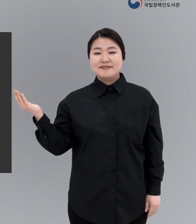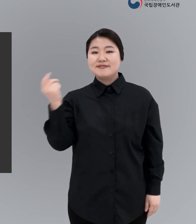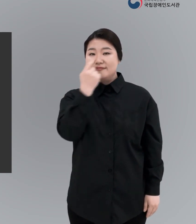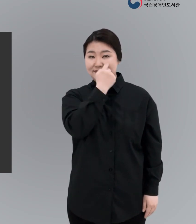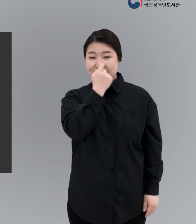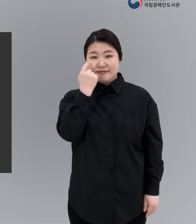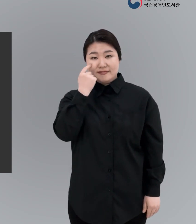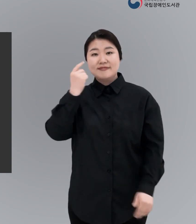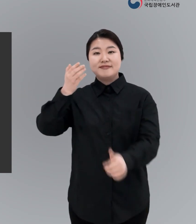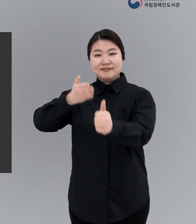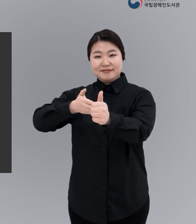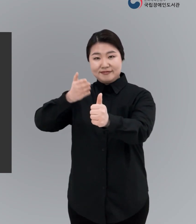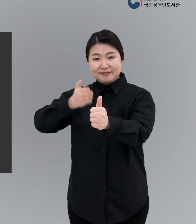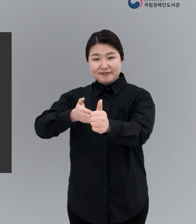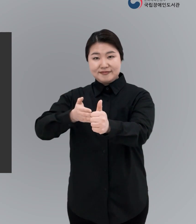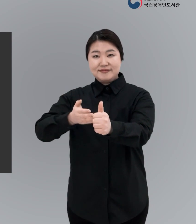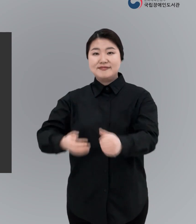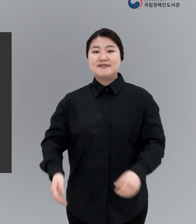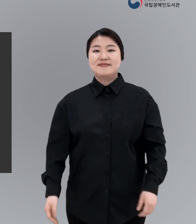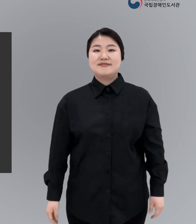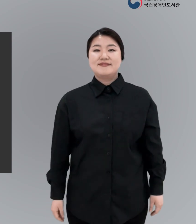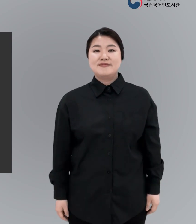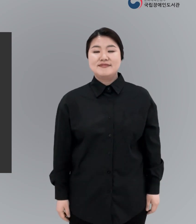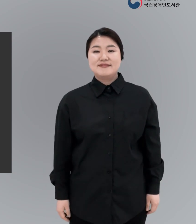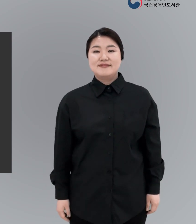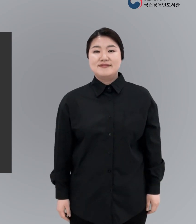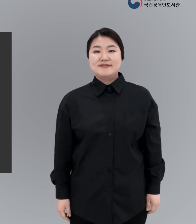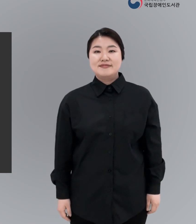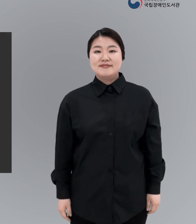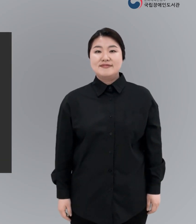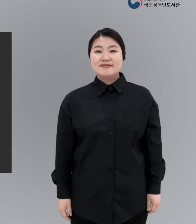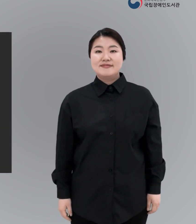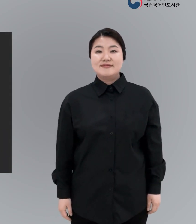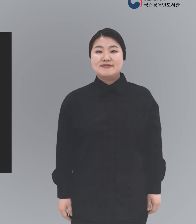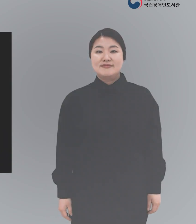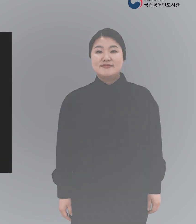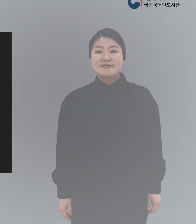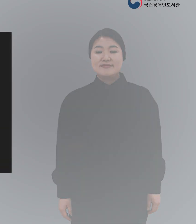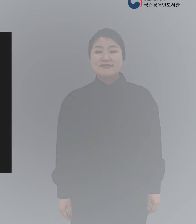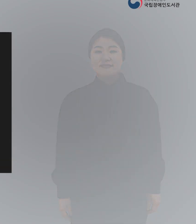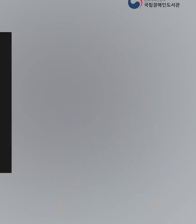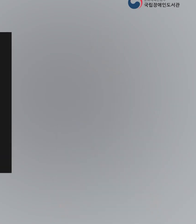베르베르. 출판사 열린 책들.